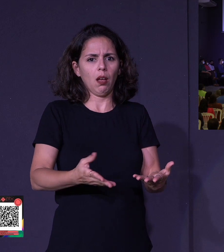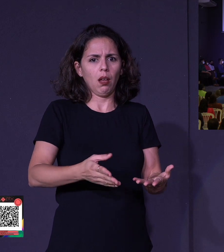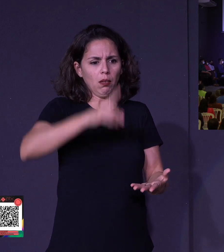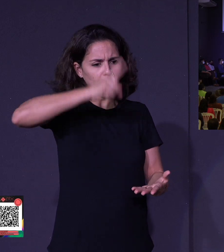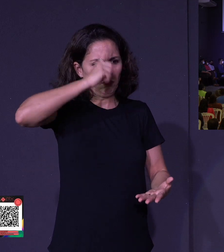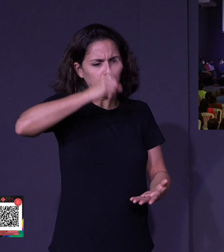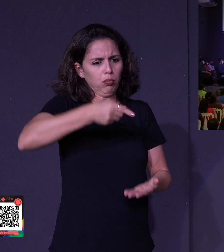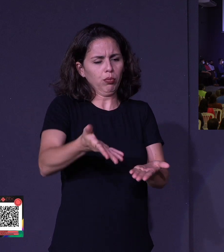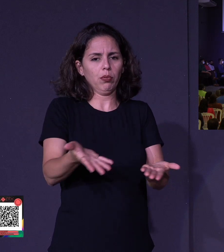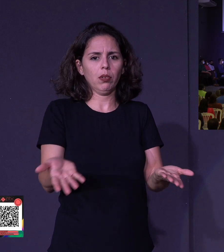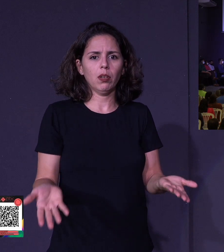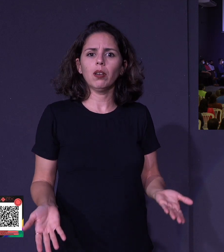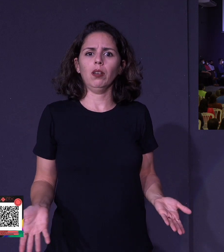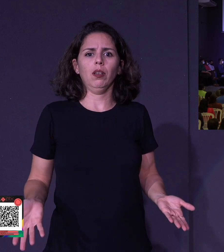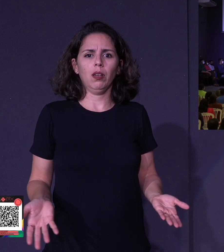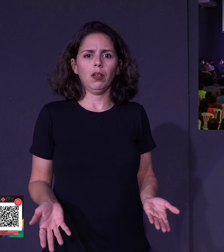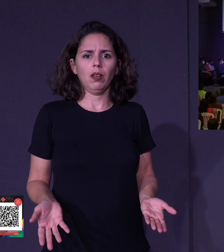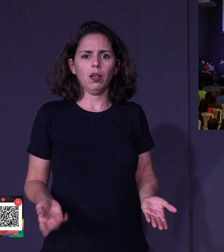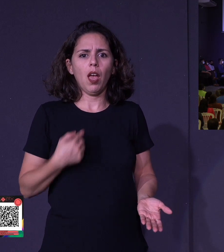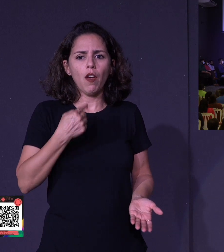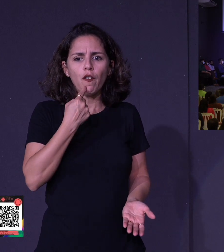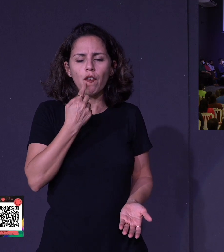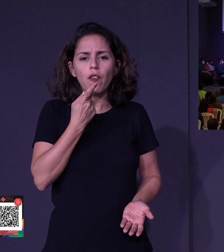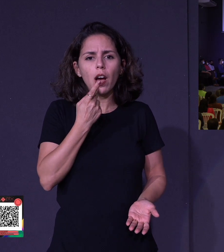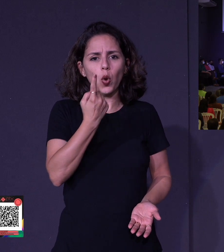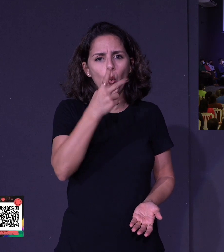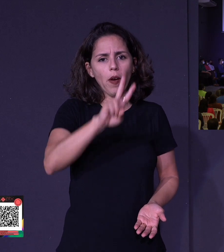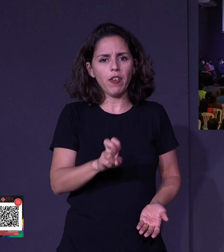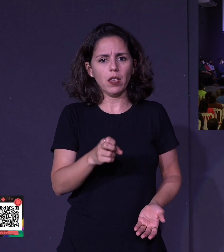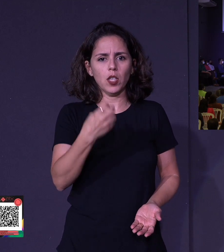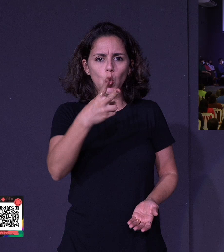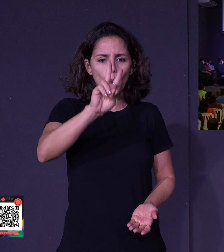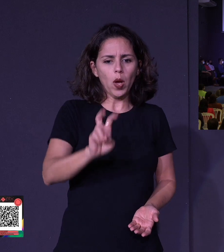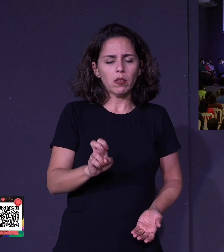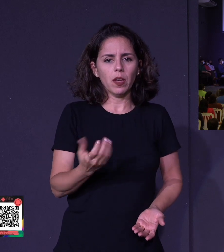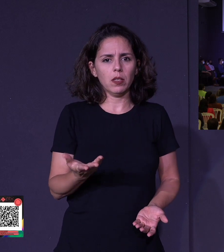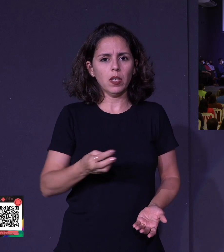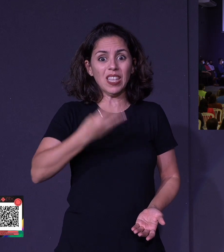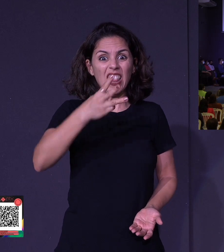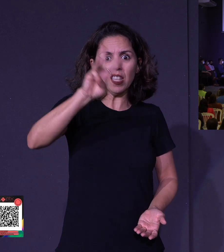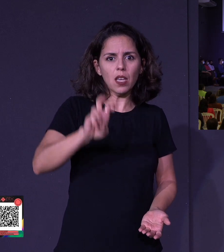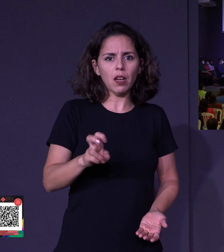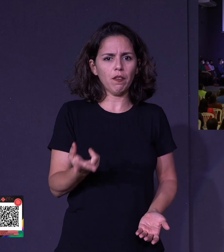não. Eu falo 2 vezes, na terceira o tom de voz já aumenta. Não aguento não, me dá uma agonia.